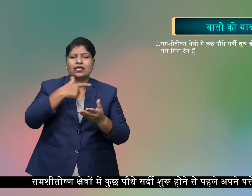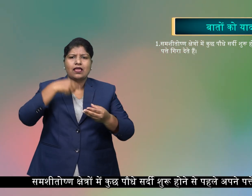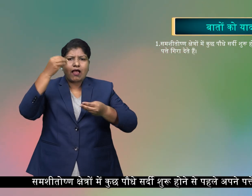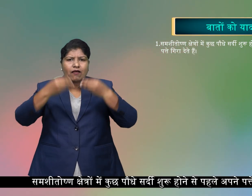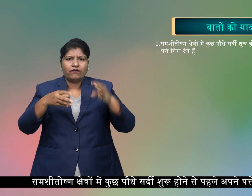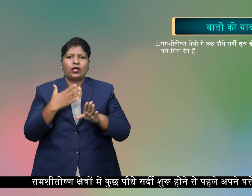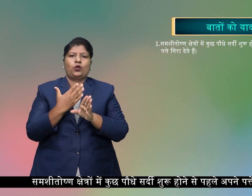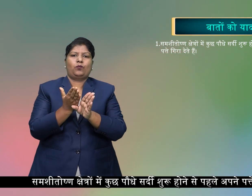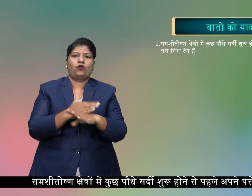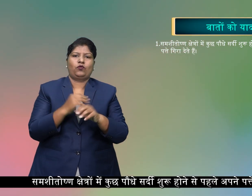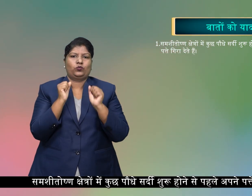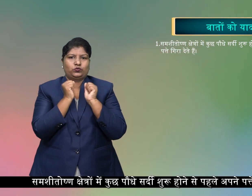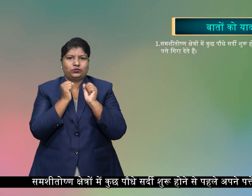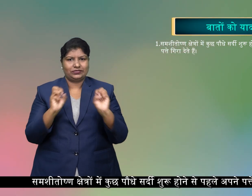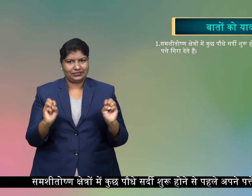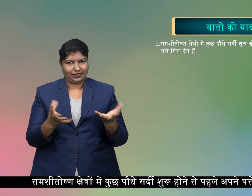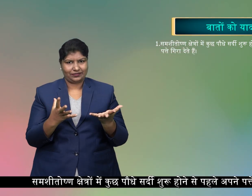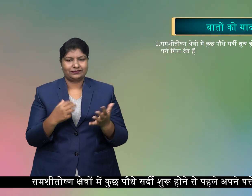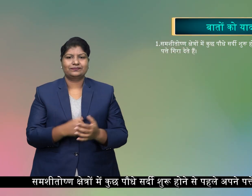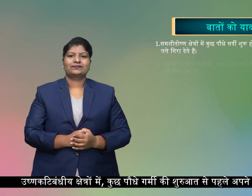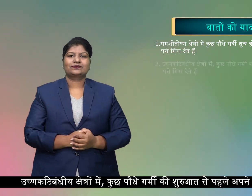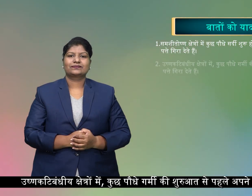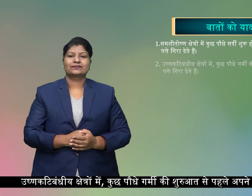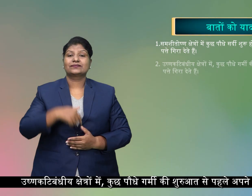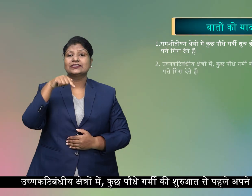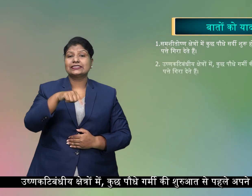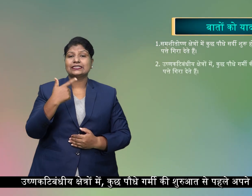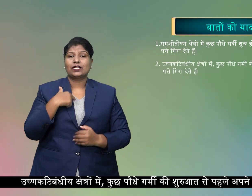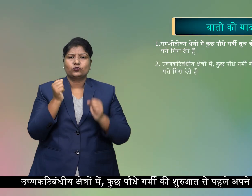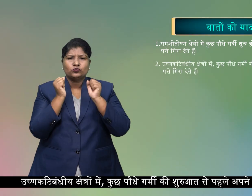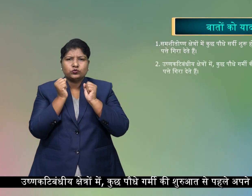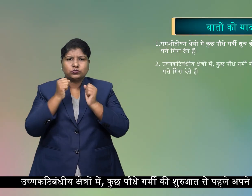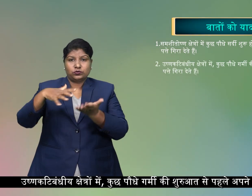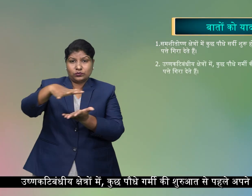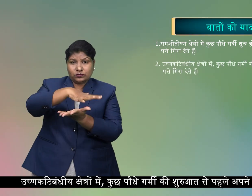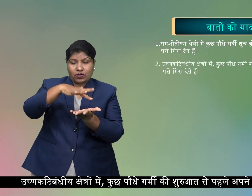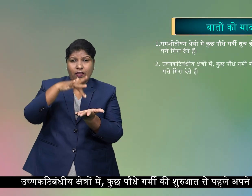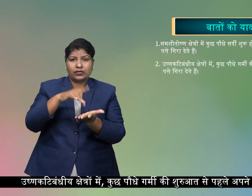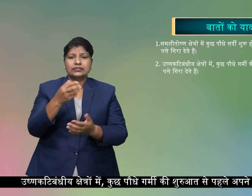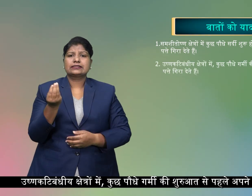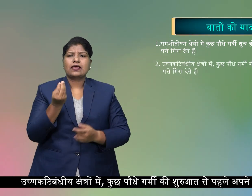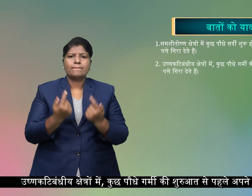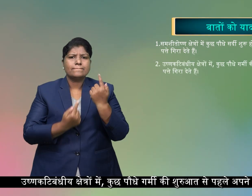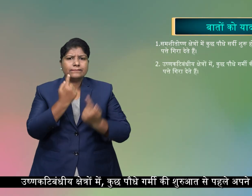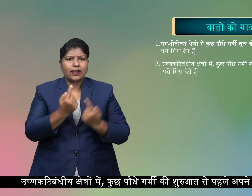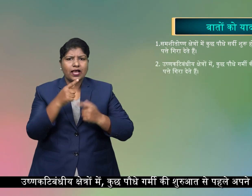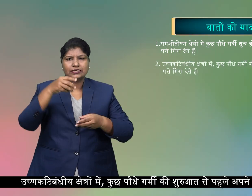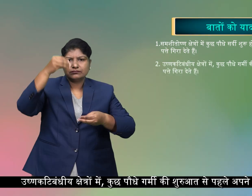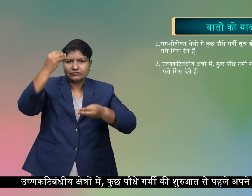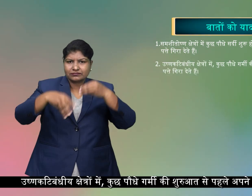अपने पत्ते गिरा देते हैं। दूसरा, उष्णकटिबंधीय क्षेत्रों में कुछ पौधे गर्मी